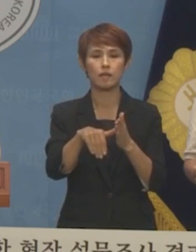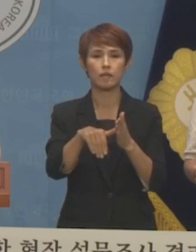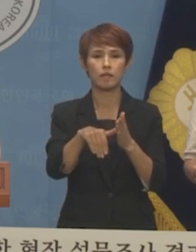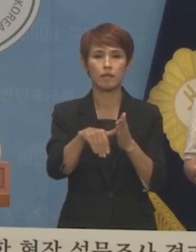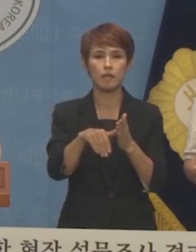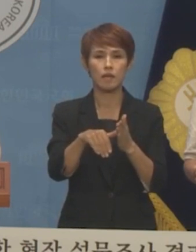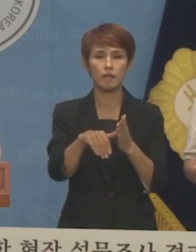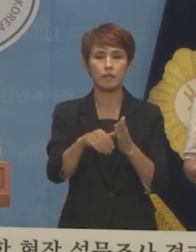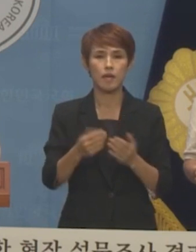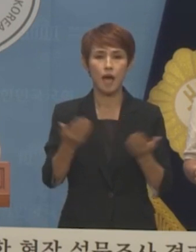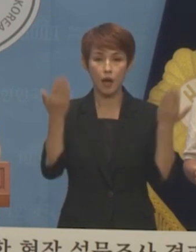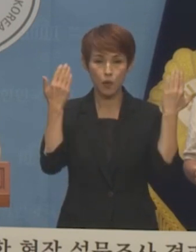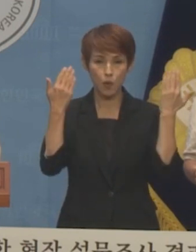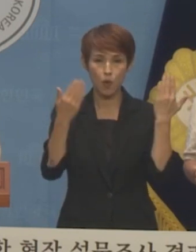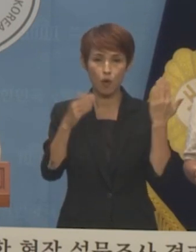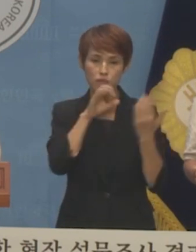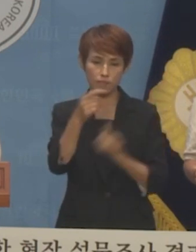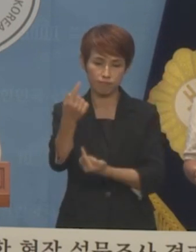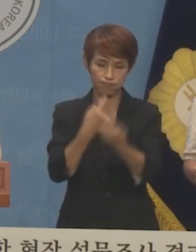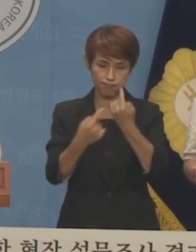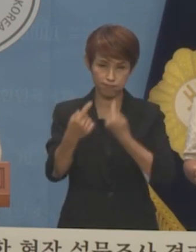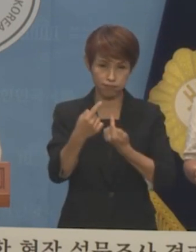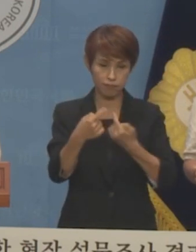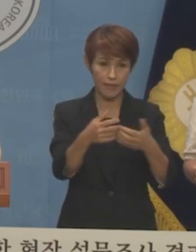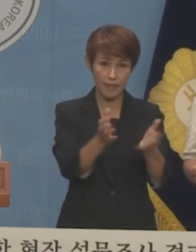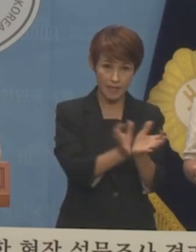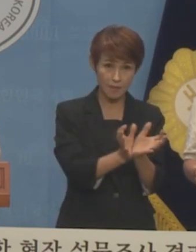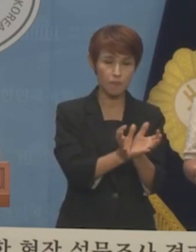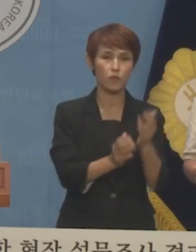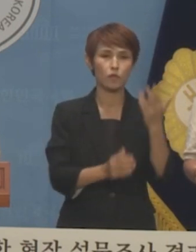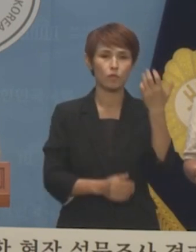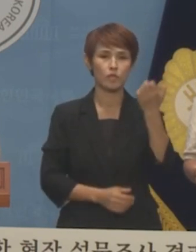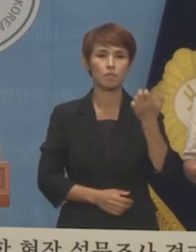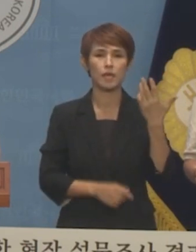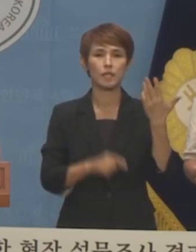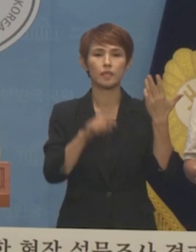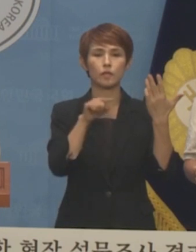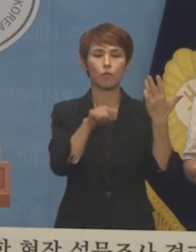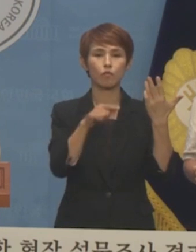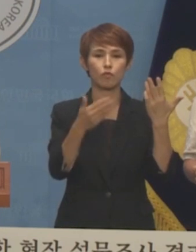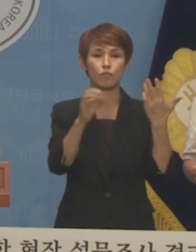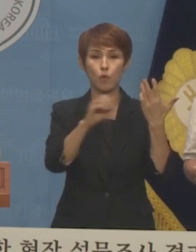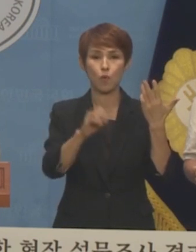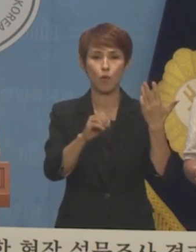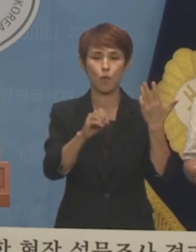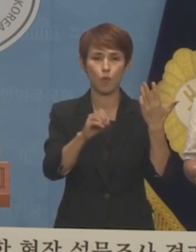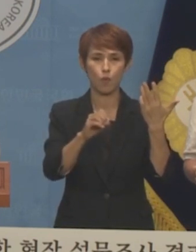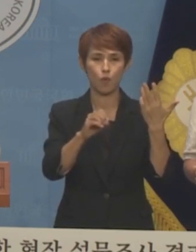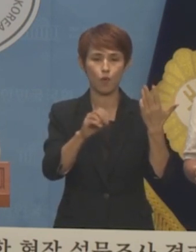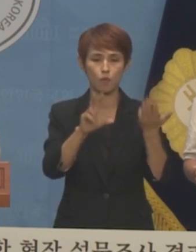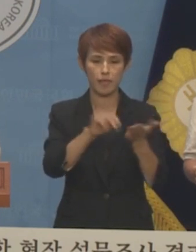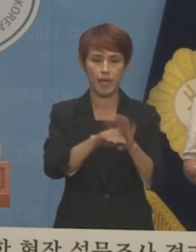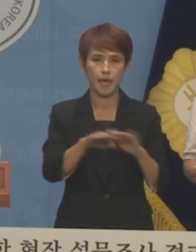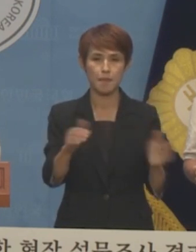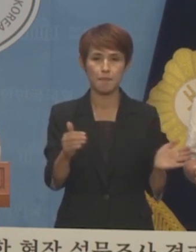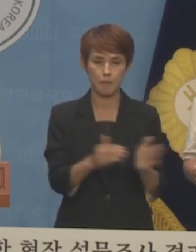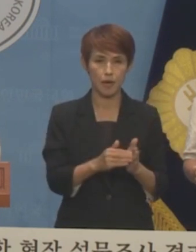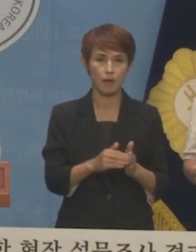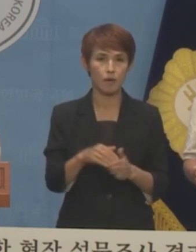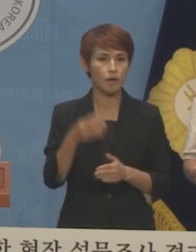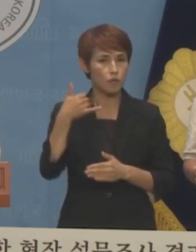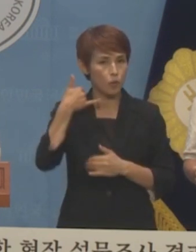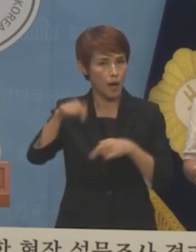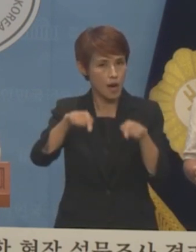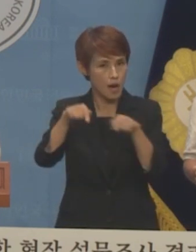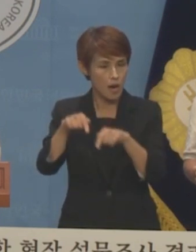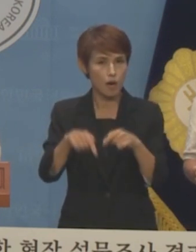대응팀 학교 민원 대응팀 98.9% 조치 완료, 통화 녹음 전화기 95.4%